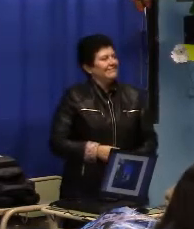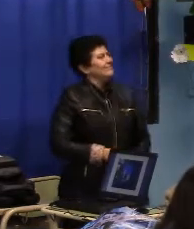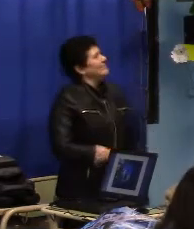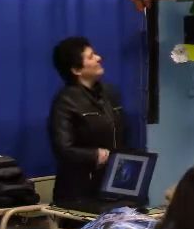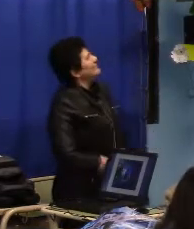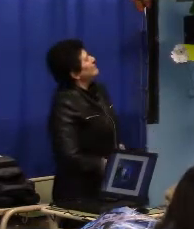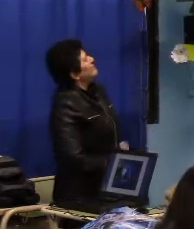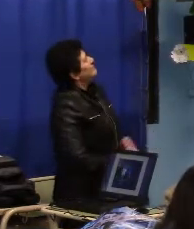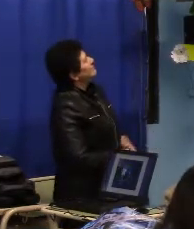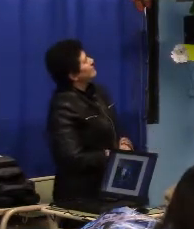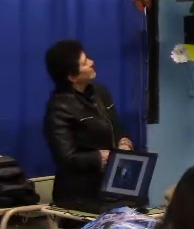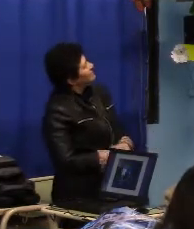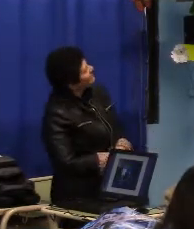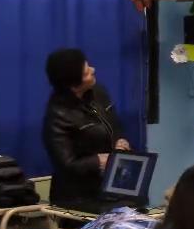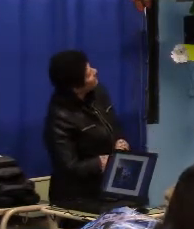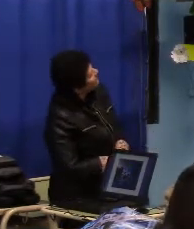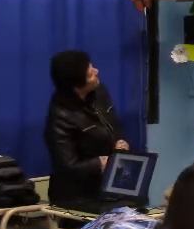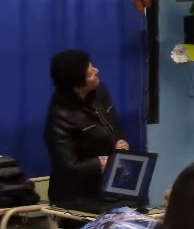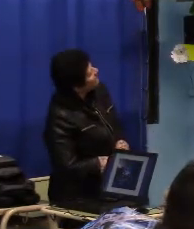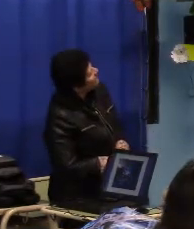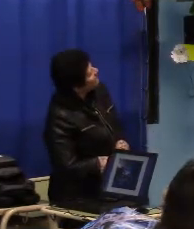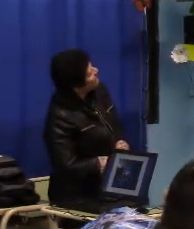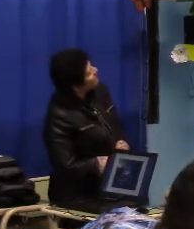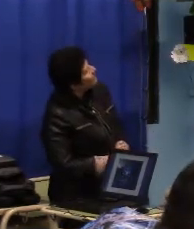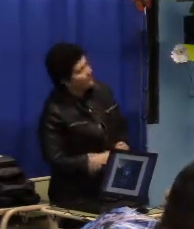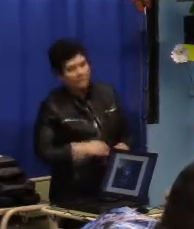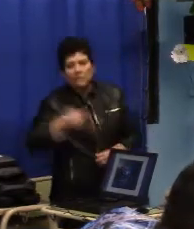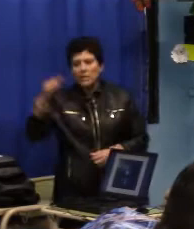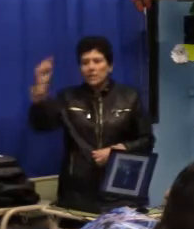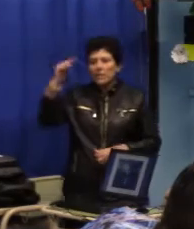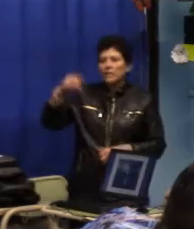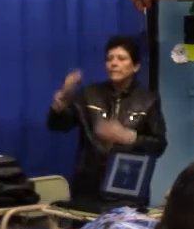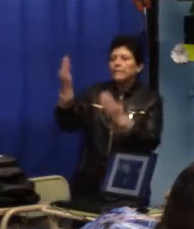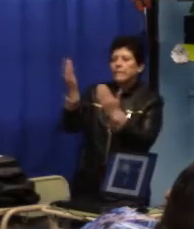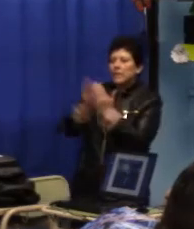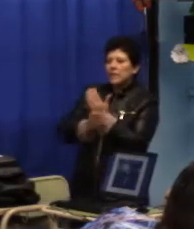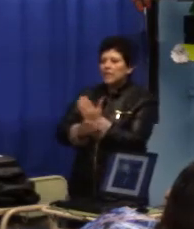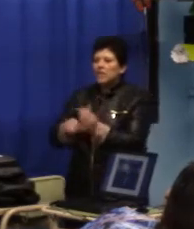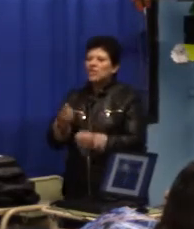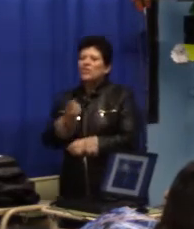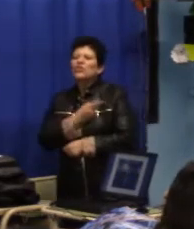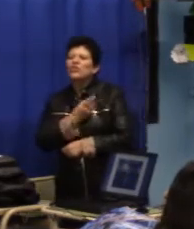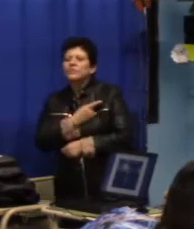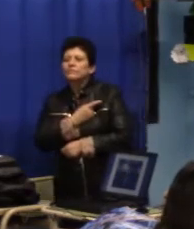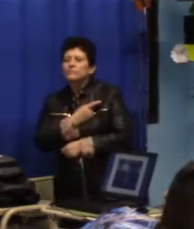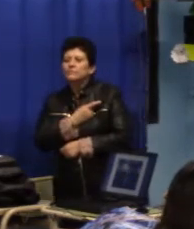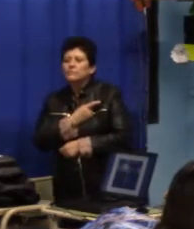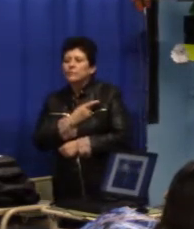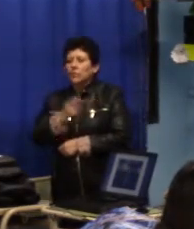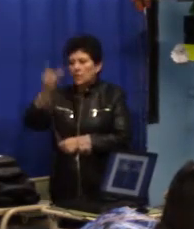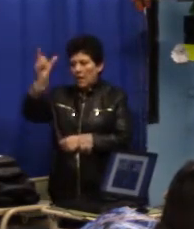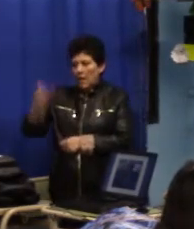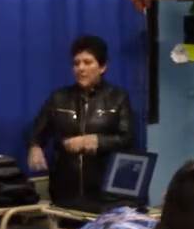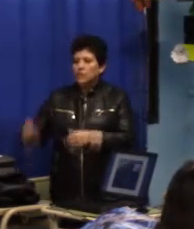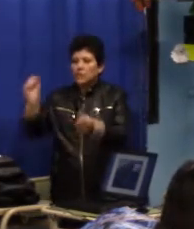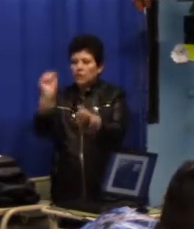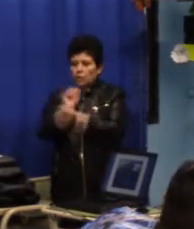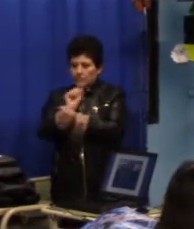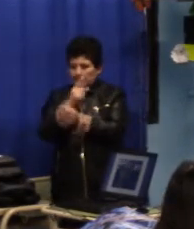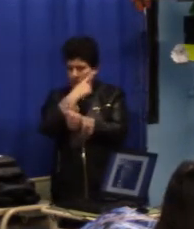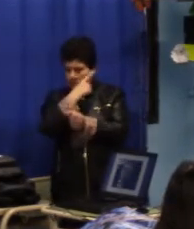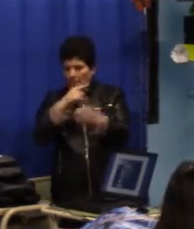Bien, este es Ministerio en la Cárcel. Los que trabajan en la cárcel de Buenos